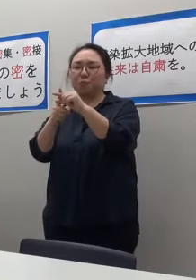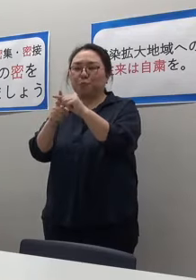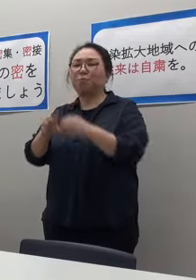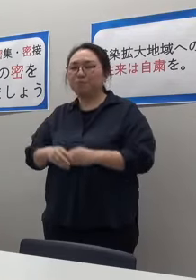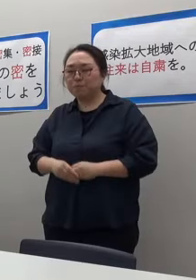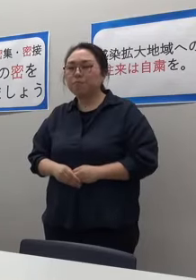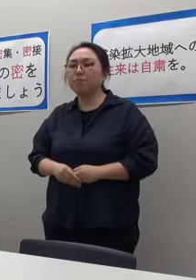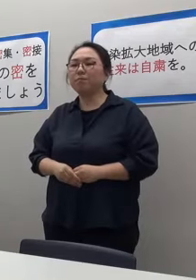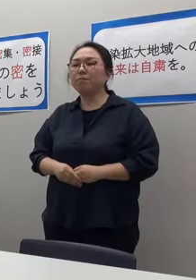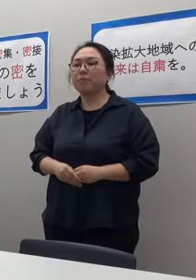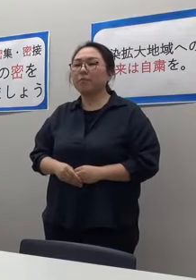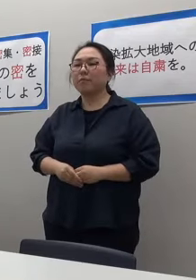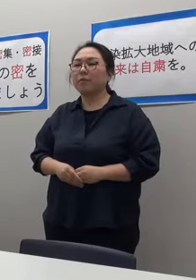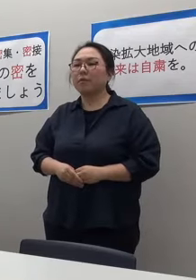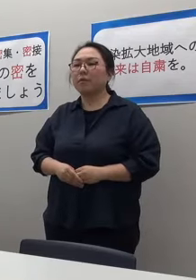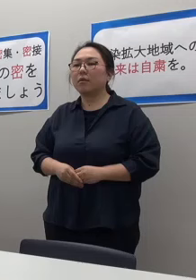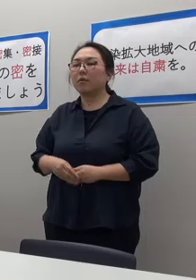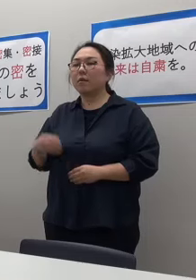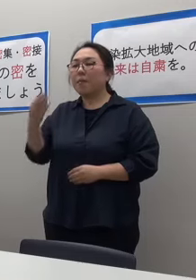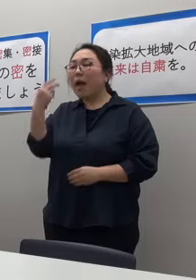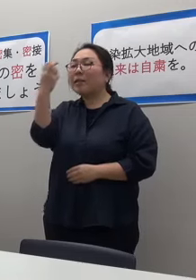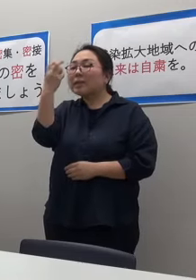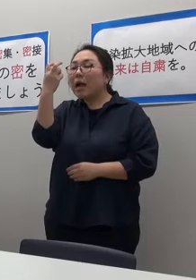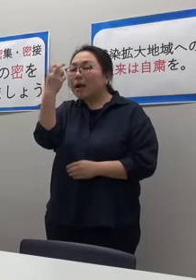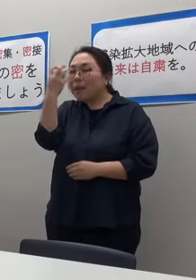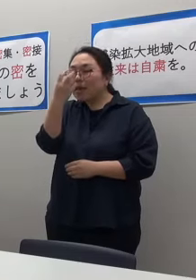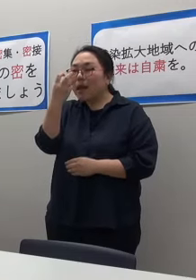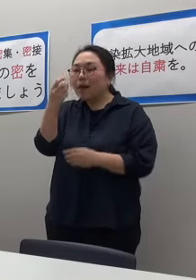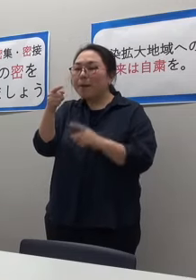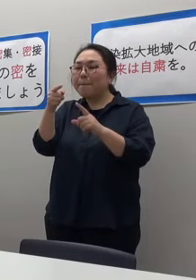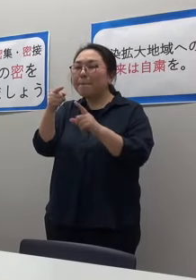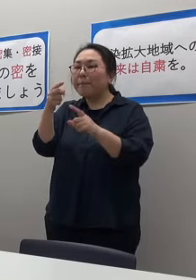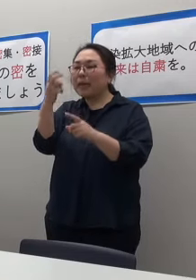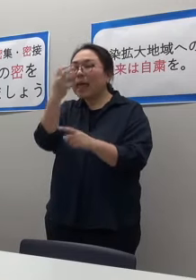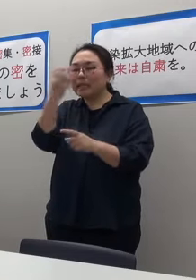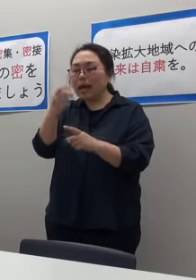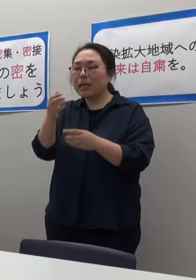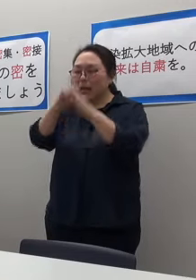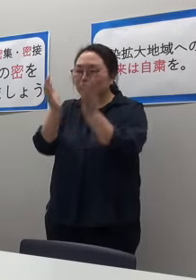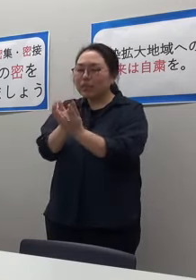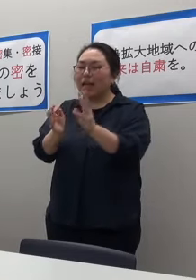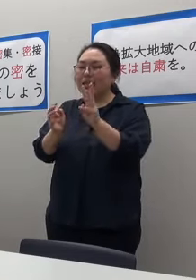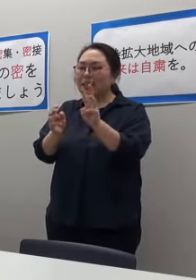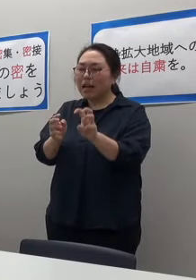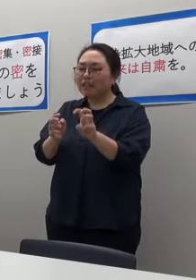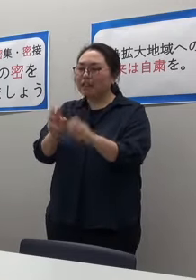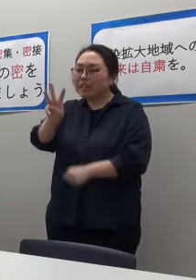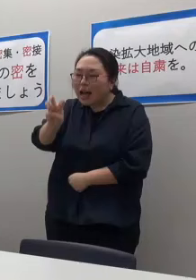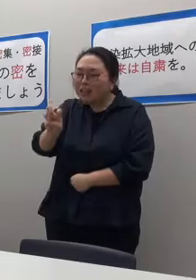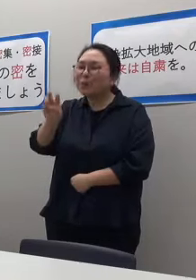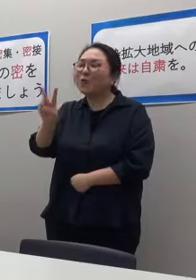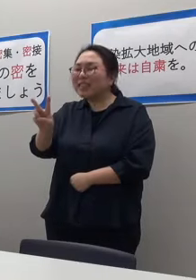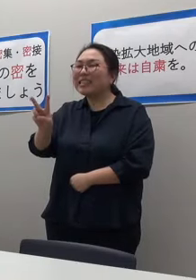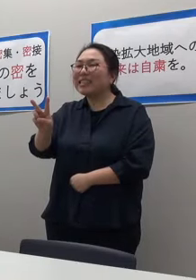あと先ほどは32件ということを言われてましたが、これが今のこの4人、この前の合わせて4人の濃厚